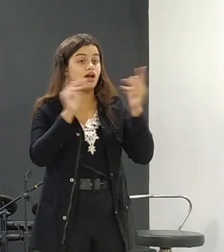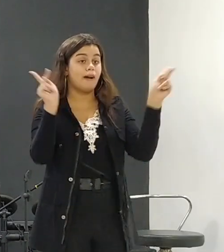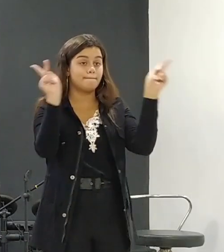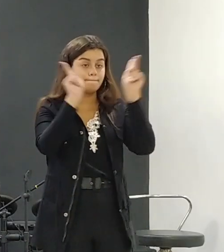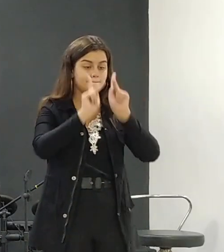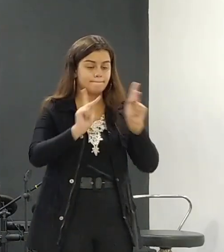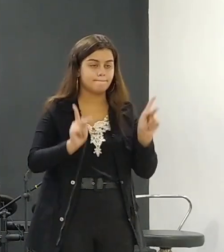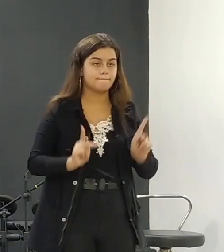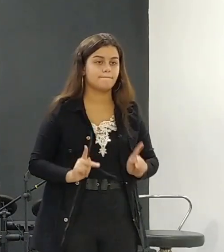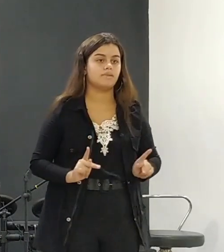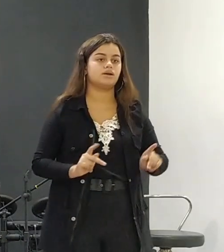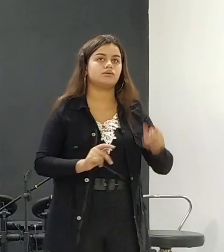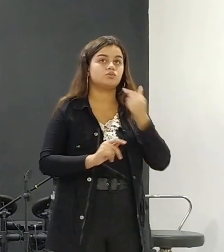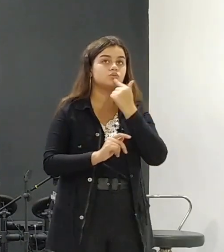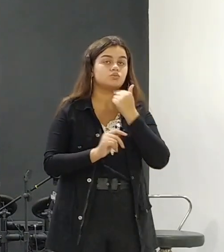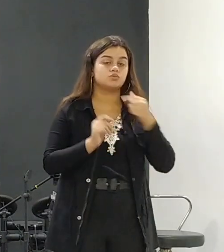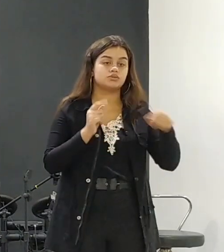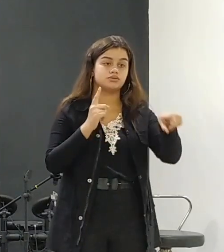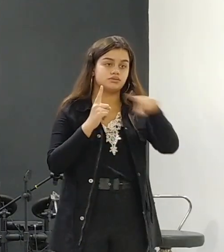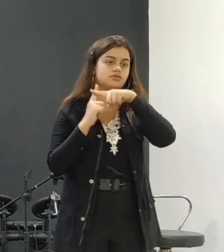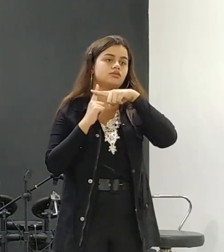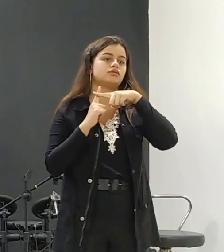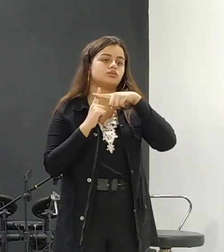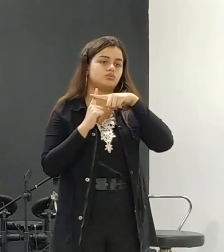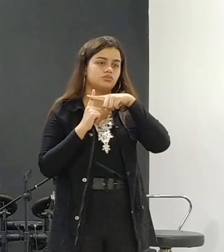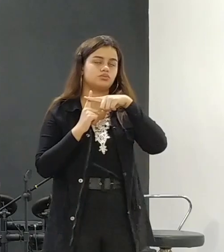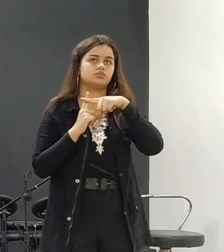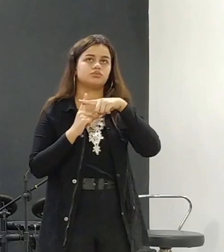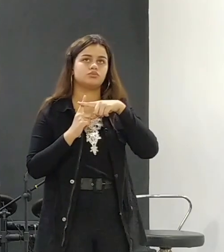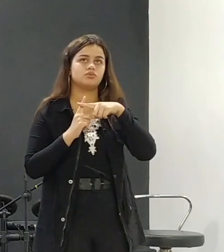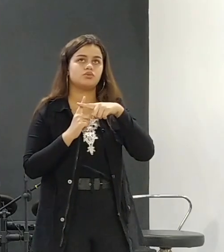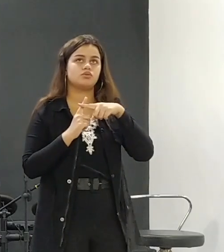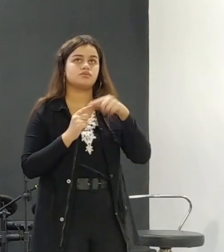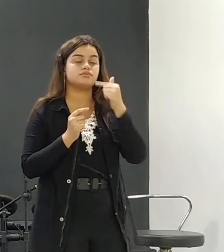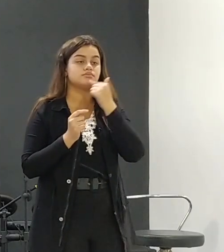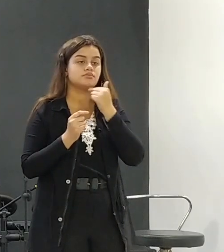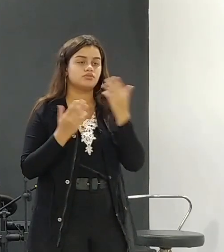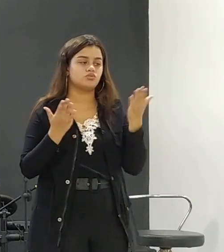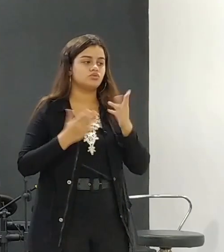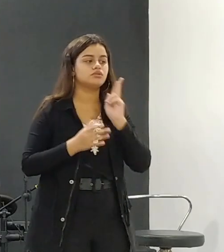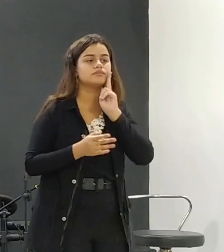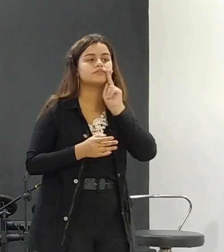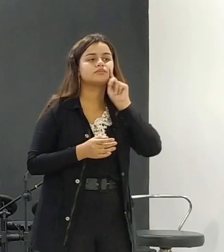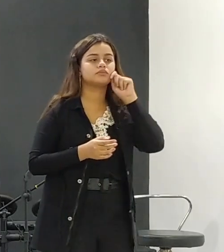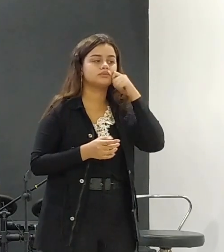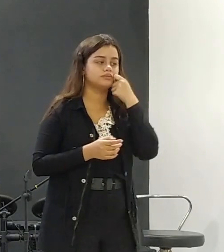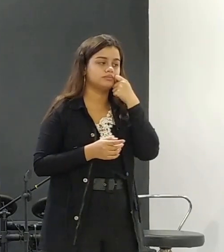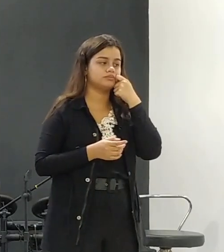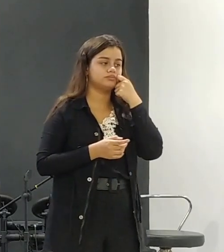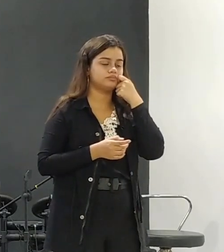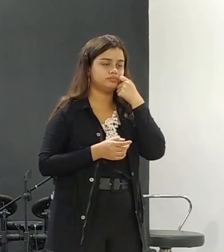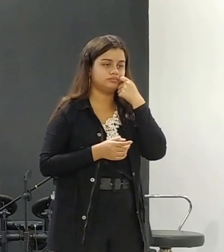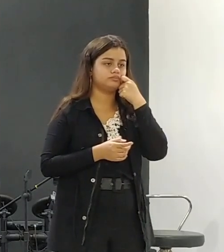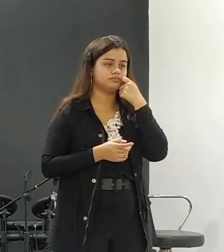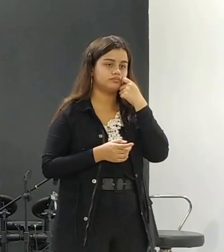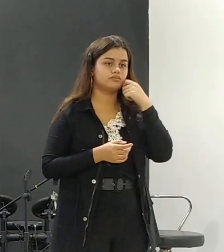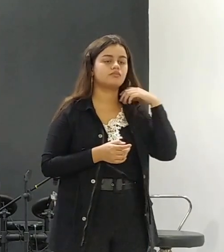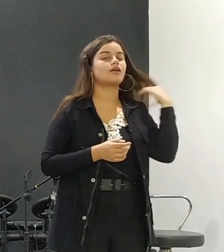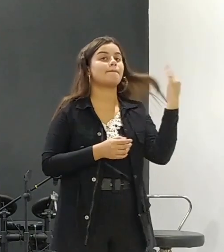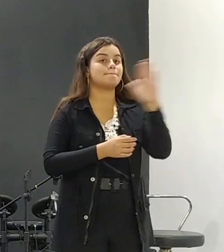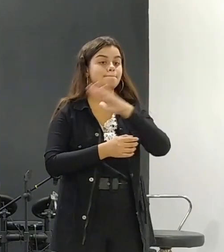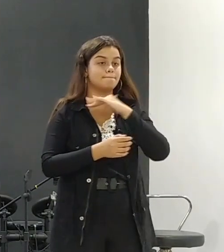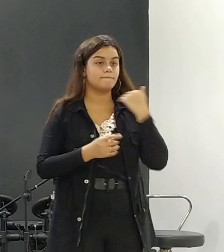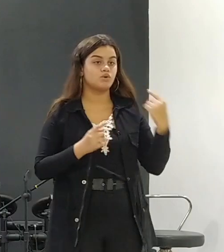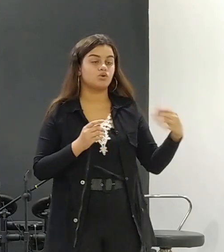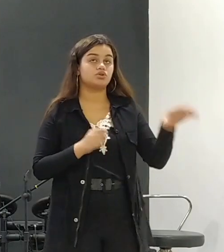meio do seu sangue, do sangue que ele derramou na cruz, esse sangue que nós comemoramos hoje de manhã aqui na ceia, a morte de